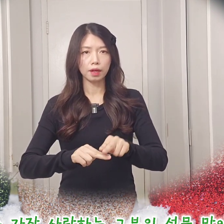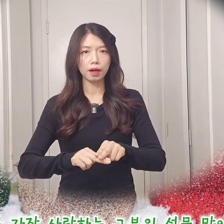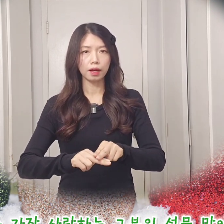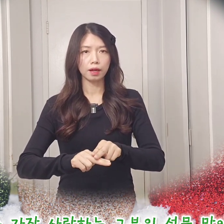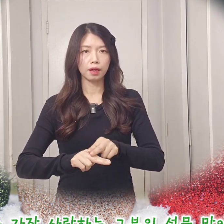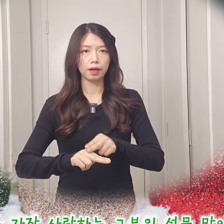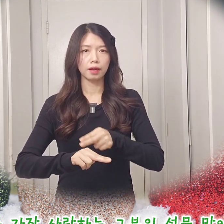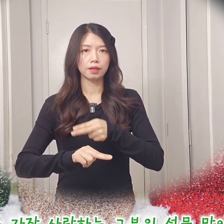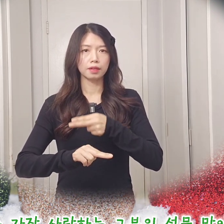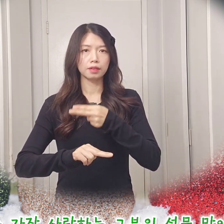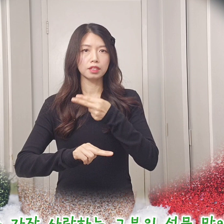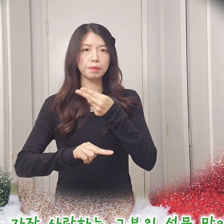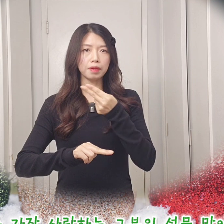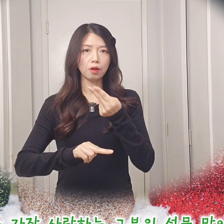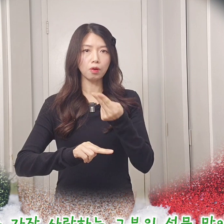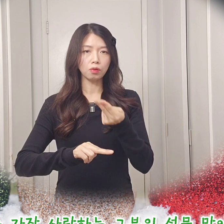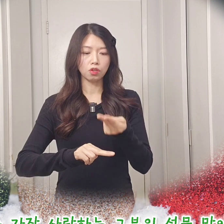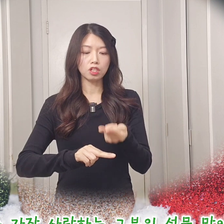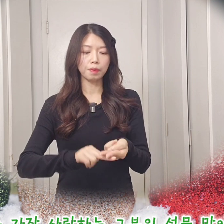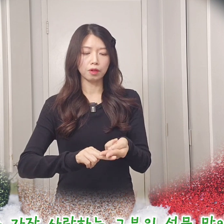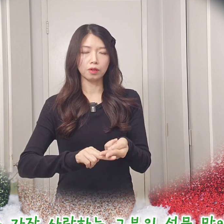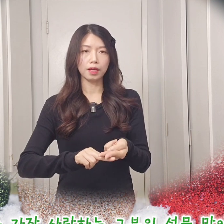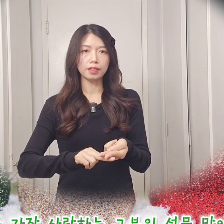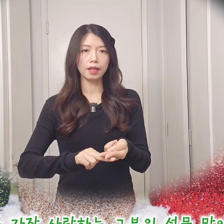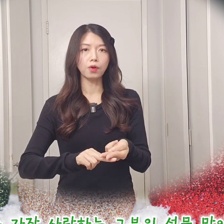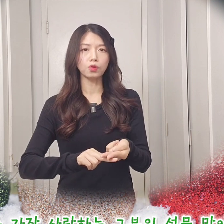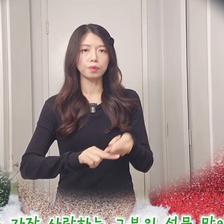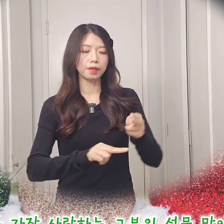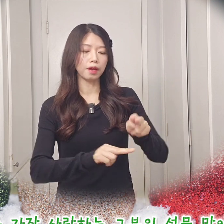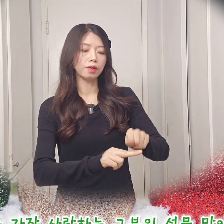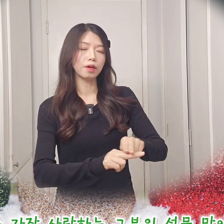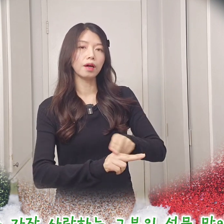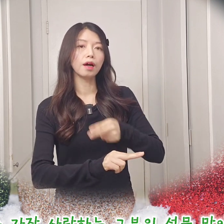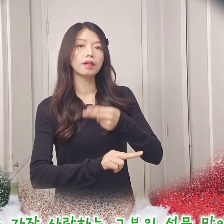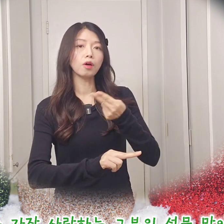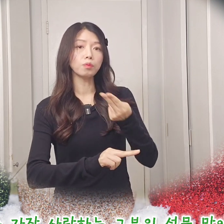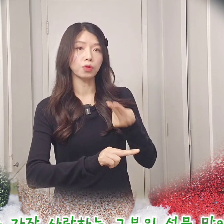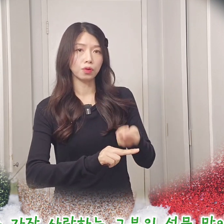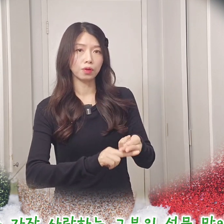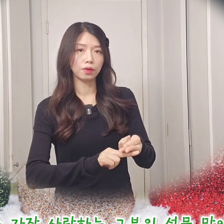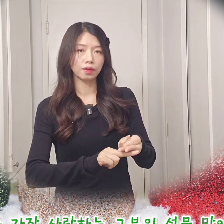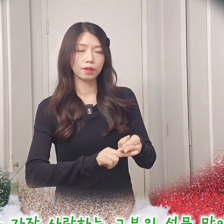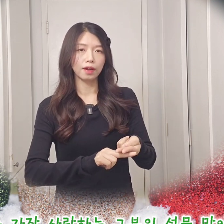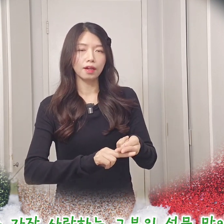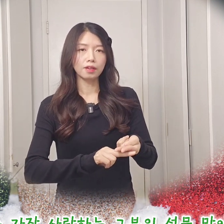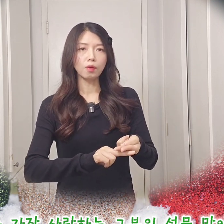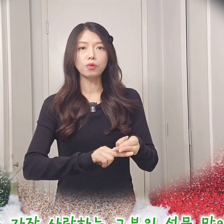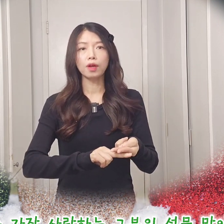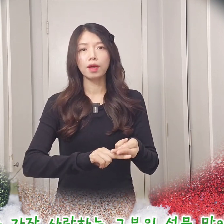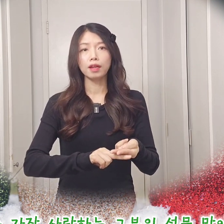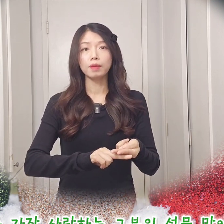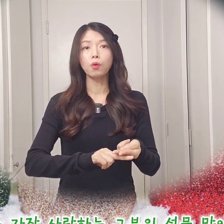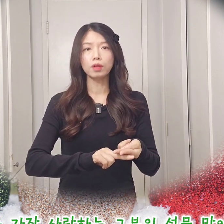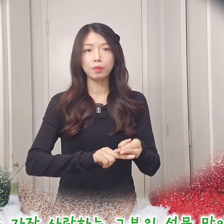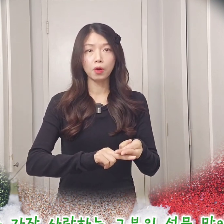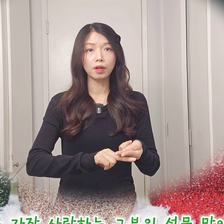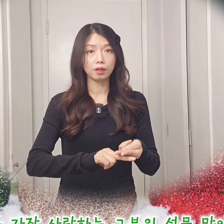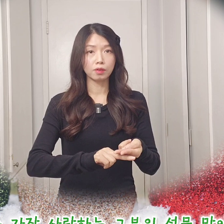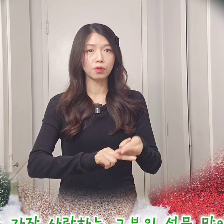포개셨다가 스치면서 뒤집어서 다시 내려놓으시면 돼요. 선물. 선물에 리본을 표현한 그런